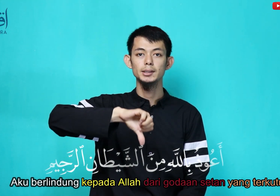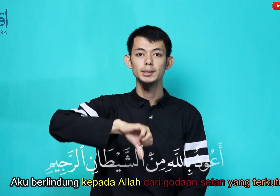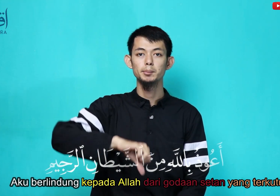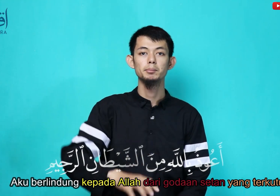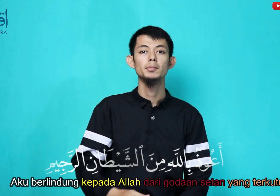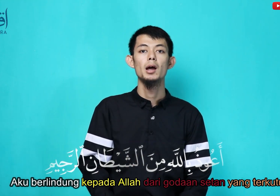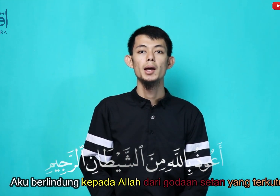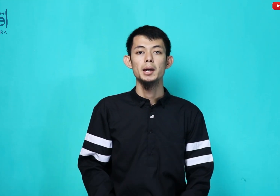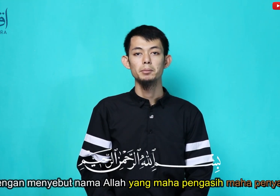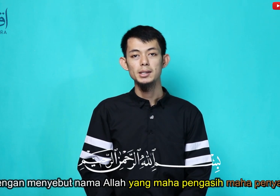rajim.